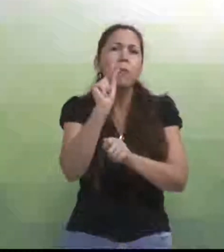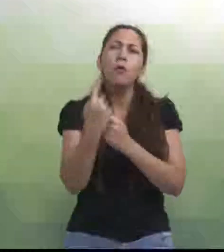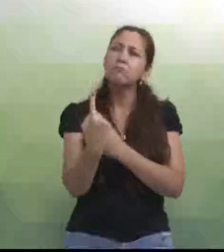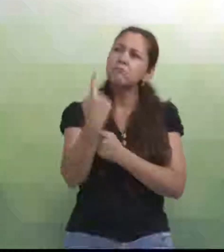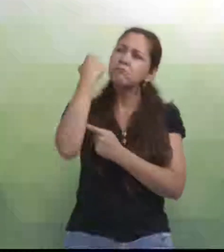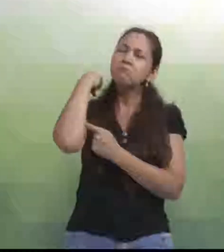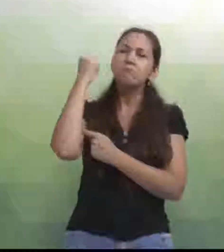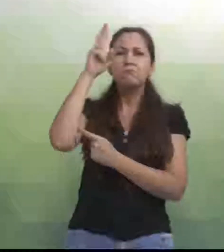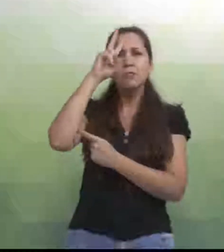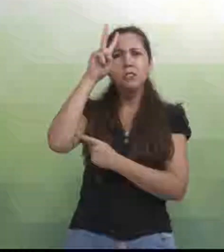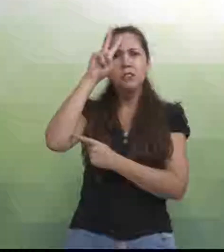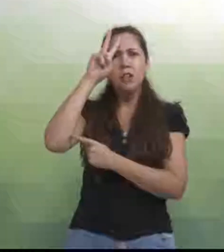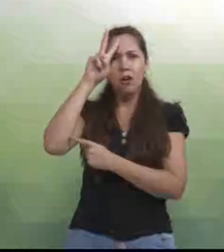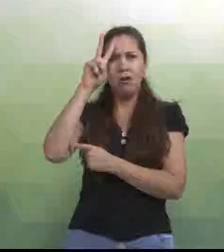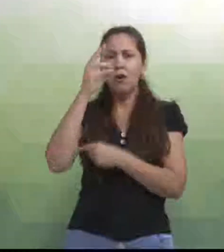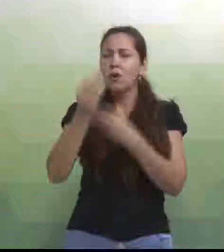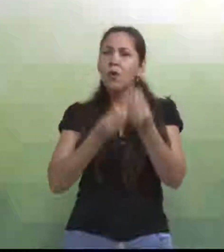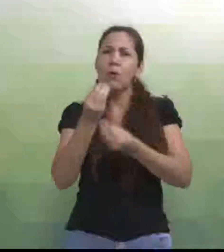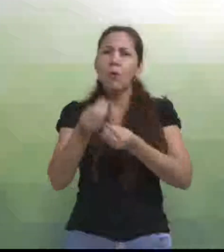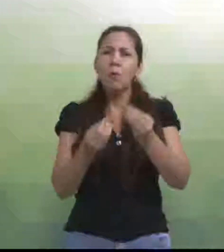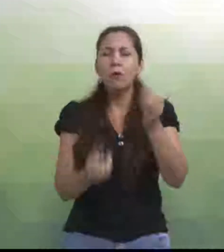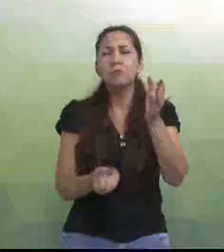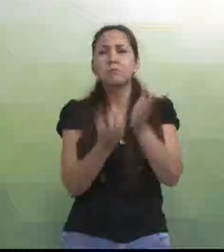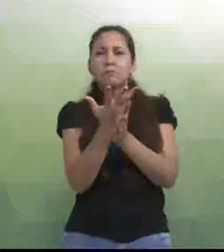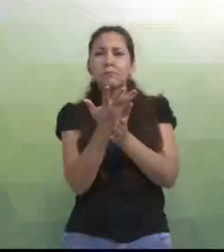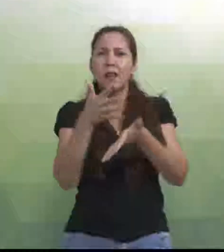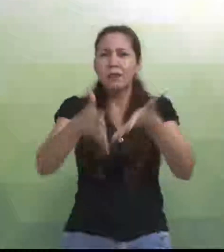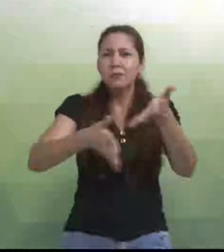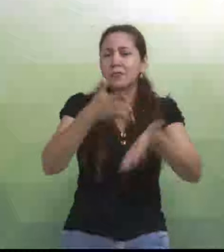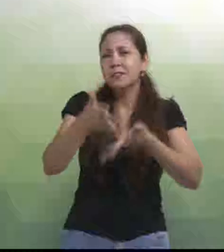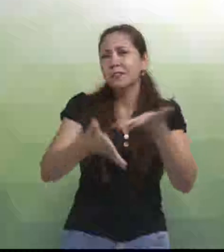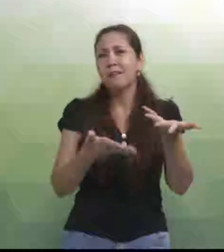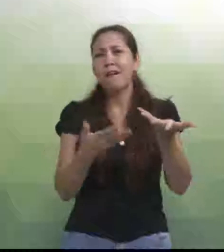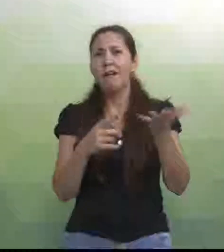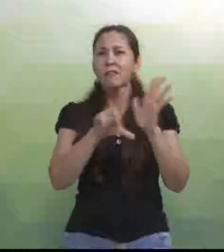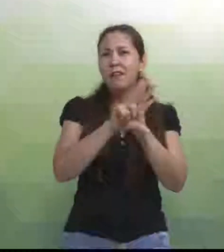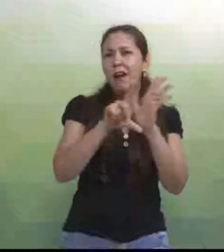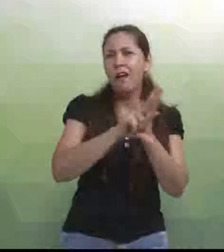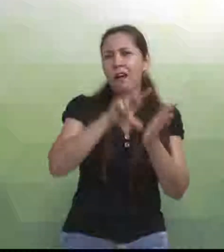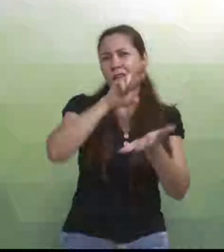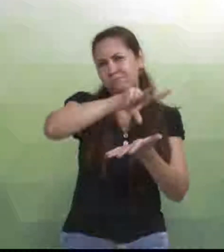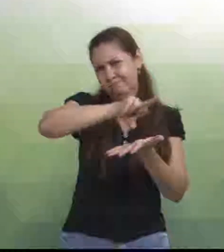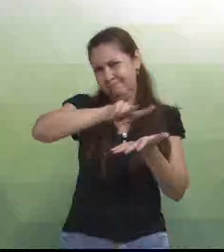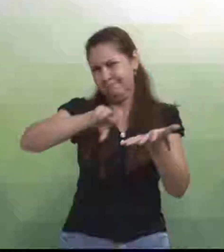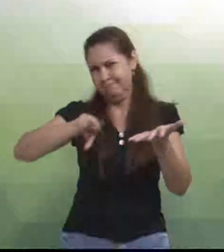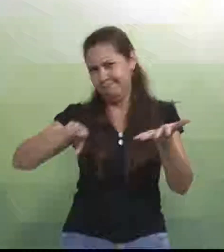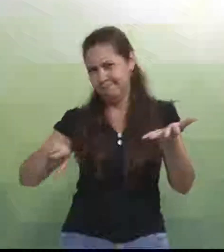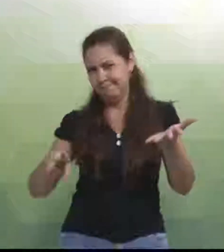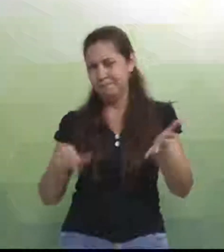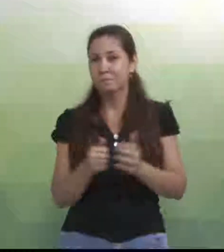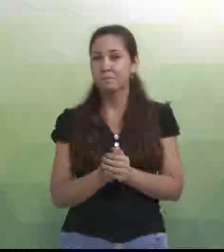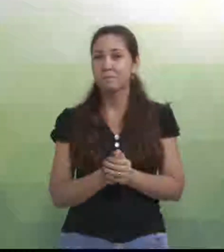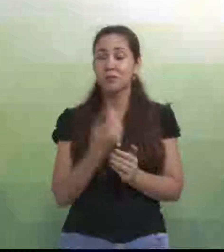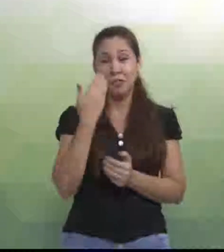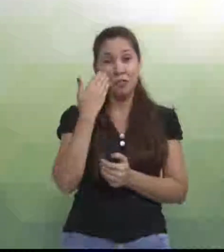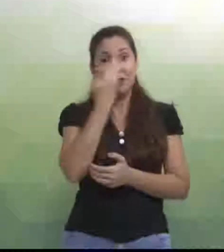história, do surgimento da língua de sinais, a legislação, dentre outros.